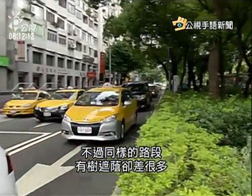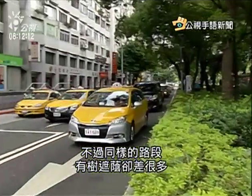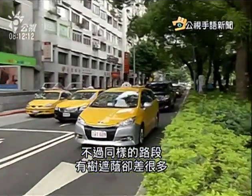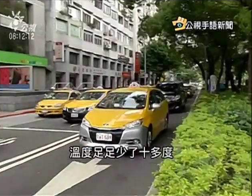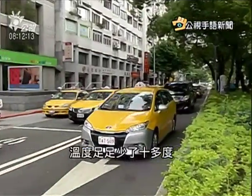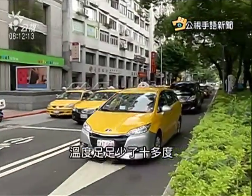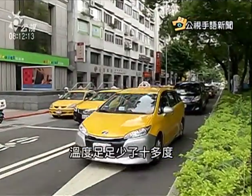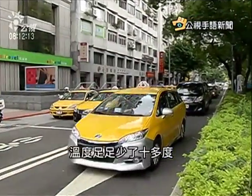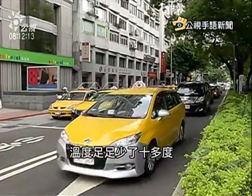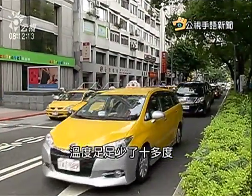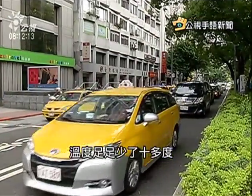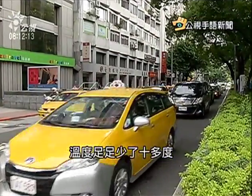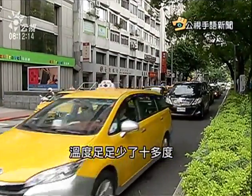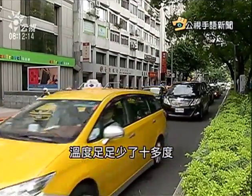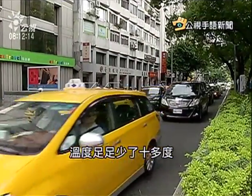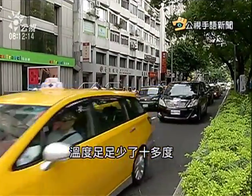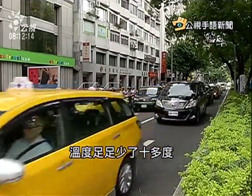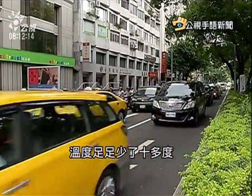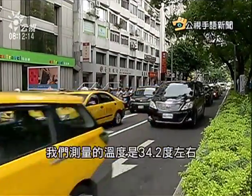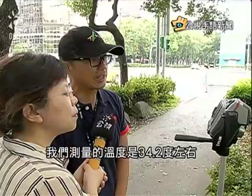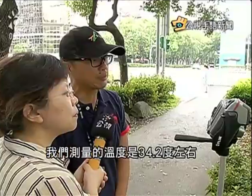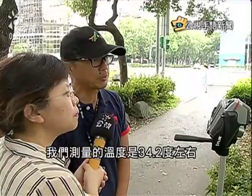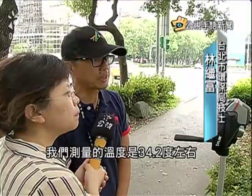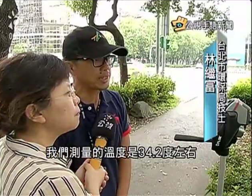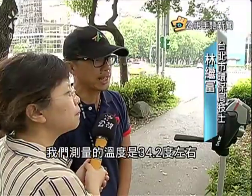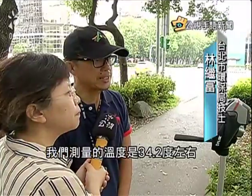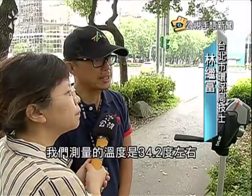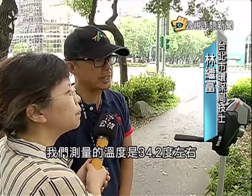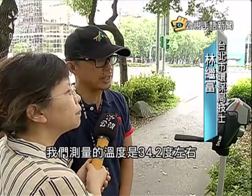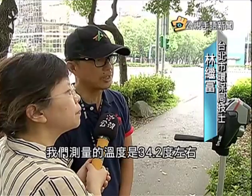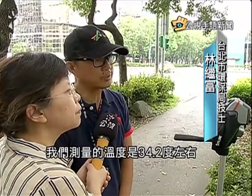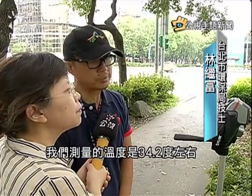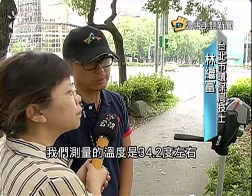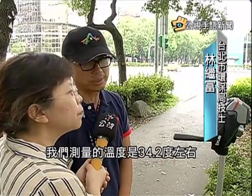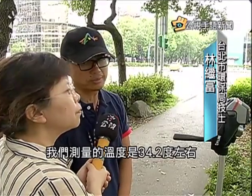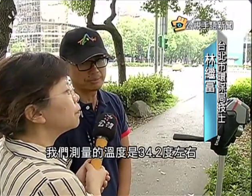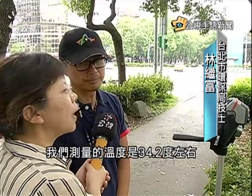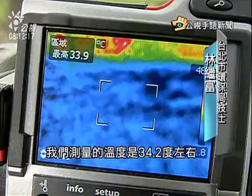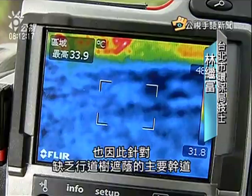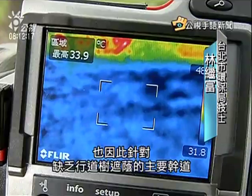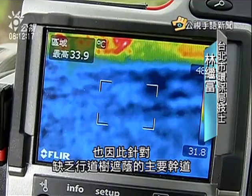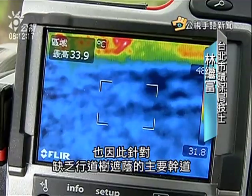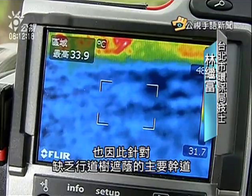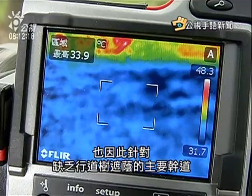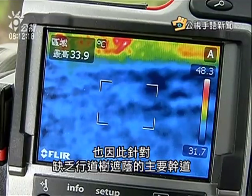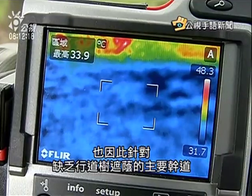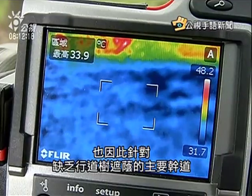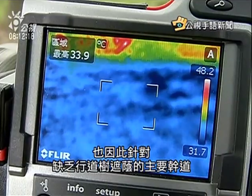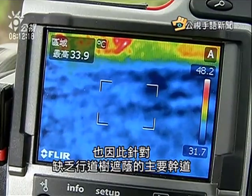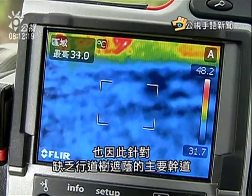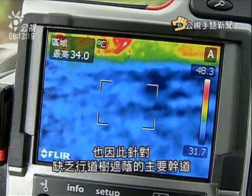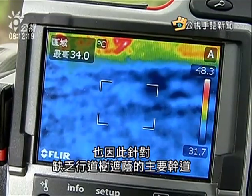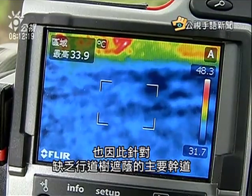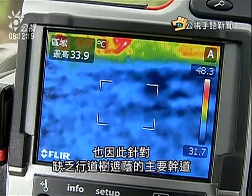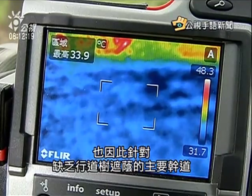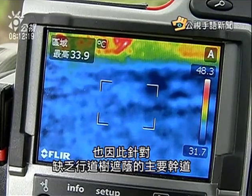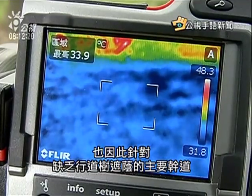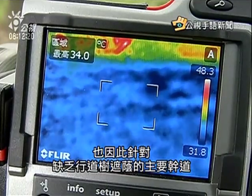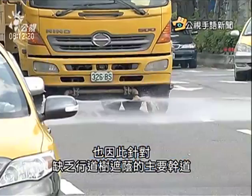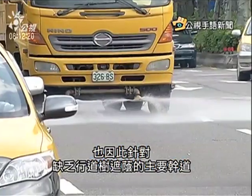温度足足少了10多度。 我们测量的温度是34.2度左右。 也因此，针对缺乏行道树遮荫的主要干